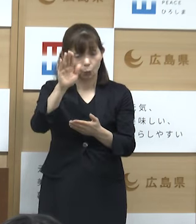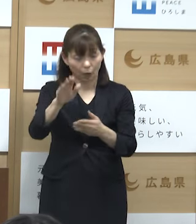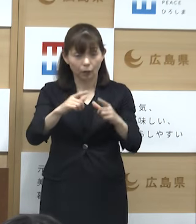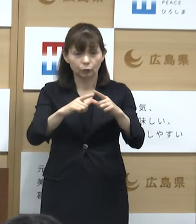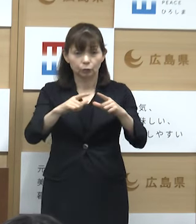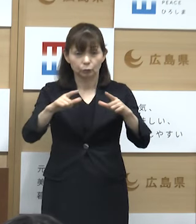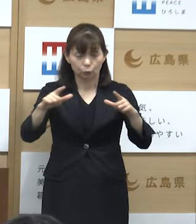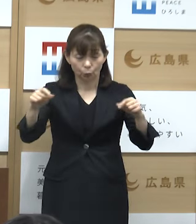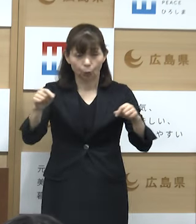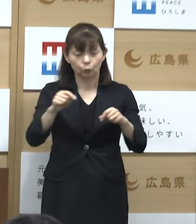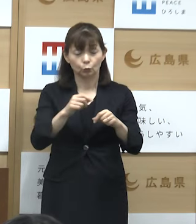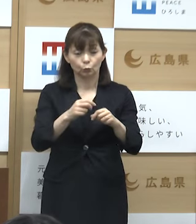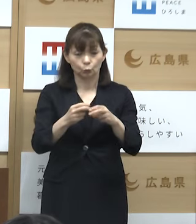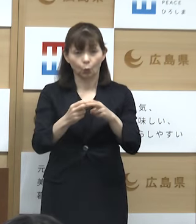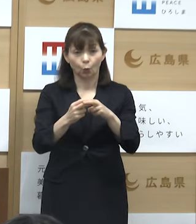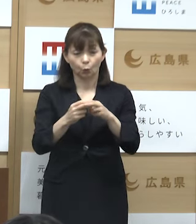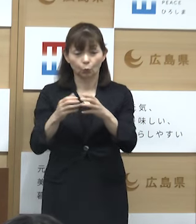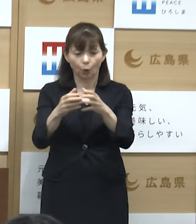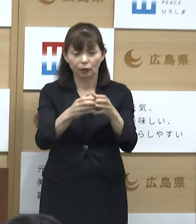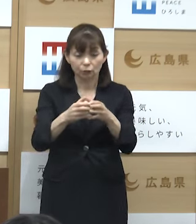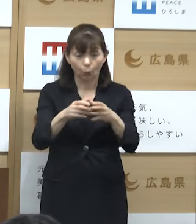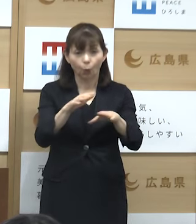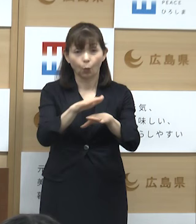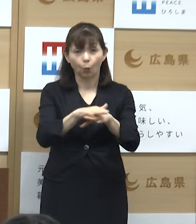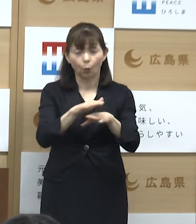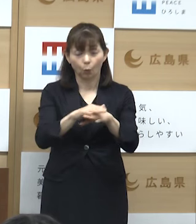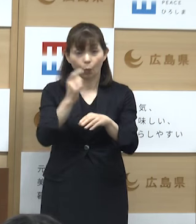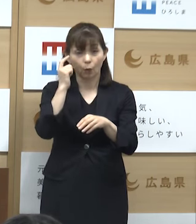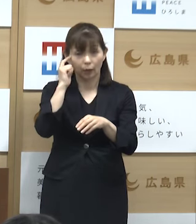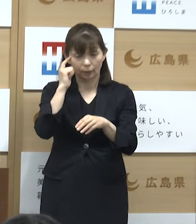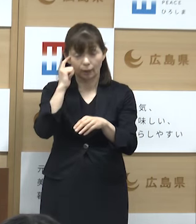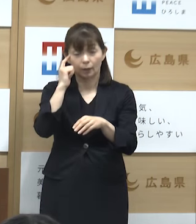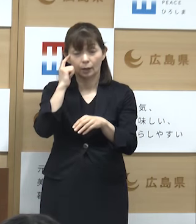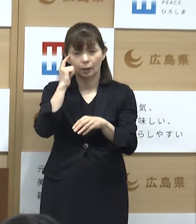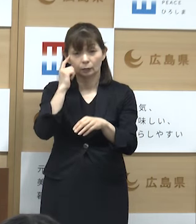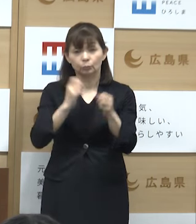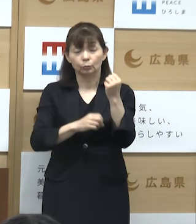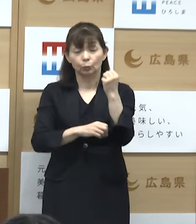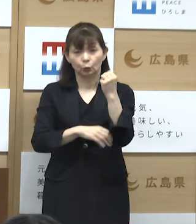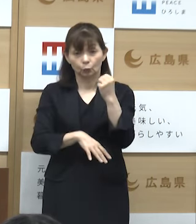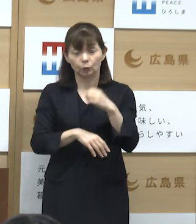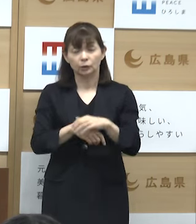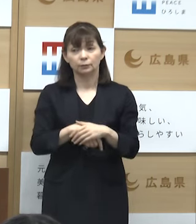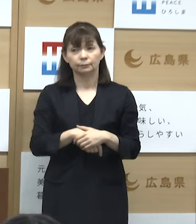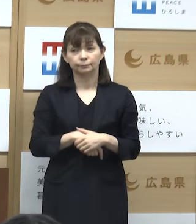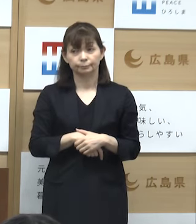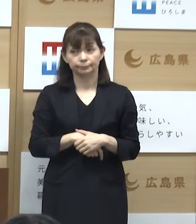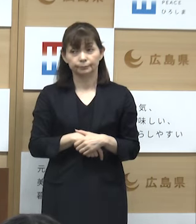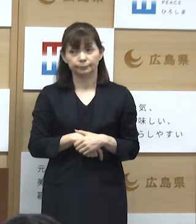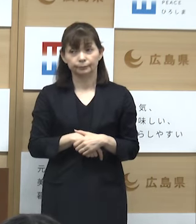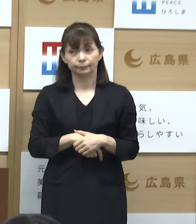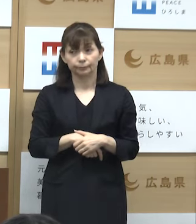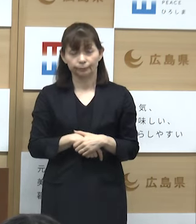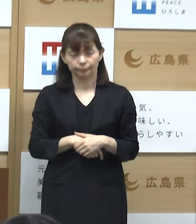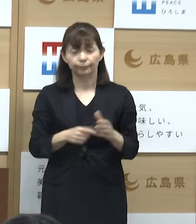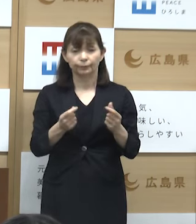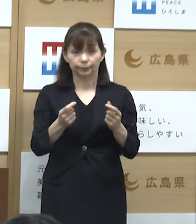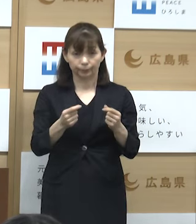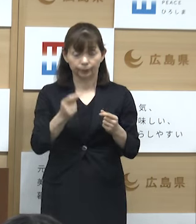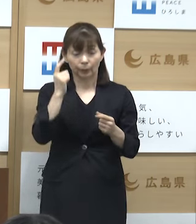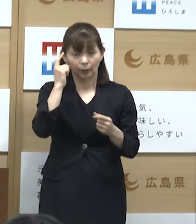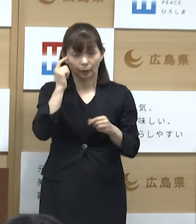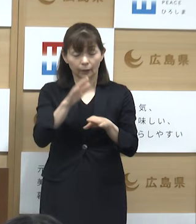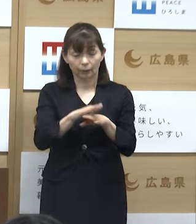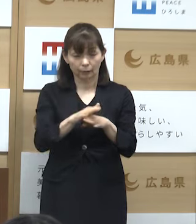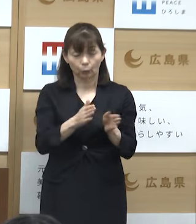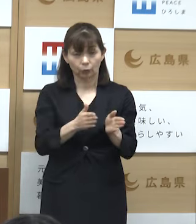見据えてどう位置づけるのかといったようなことをですね、しっかりとやはり整理すると、まあ、全国、ま